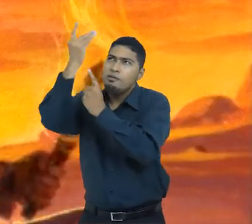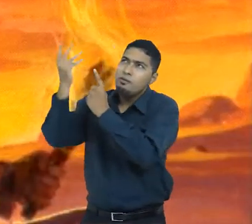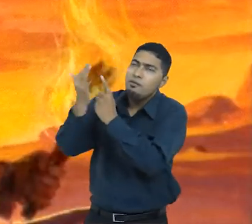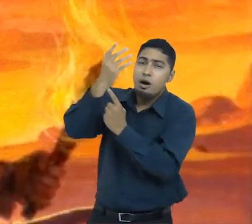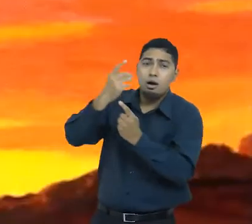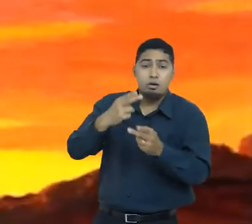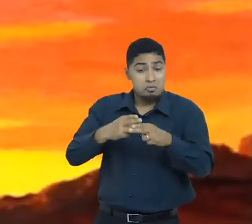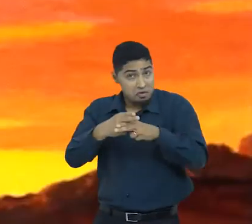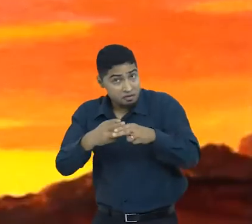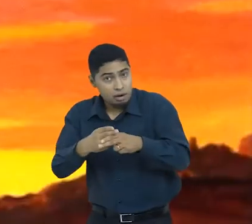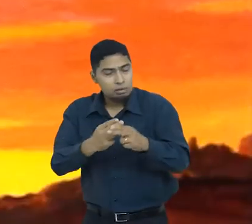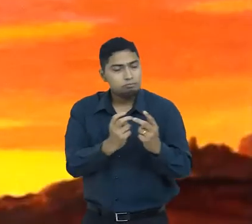juntos.